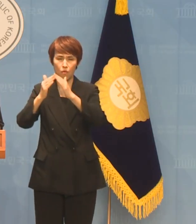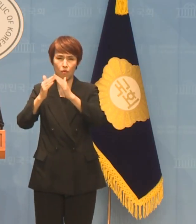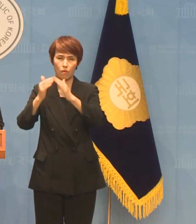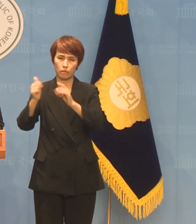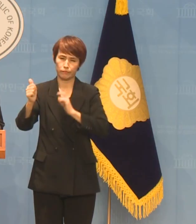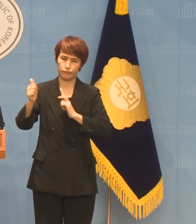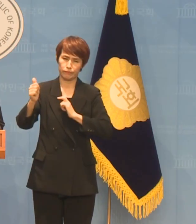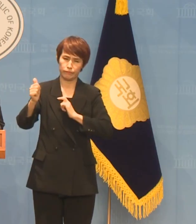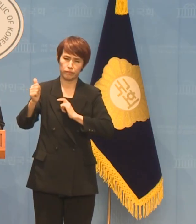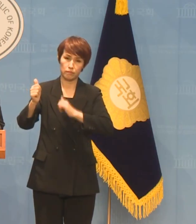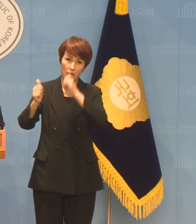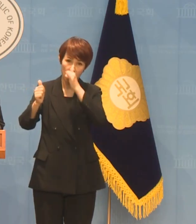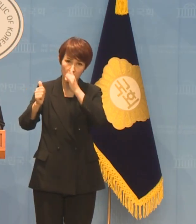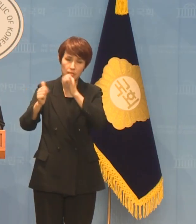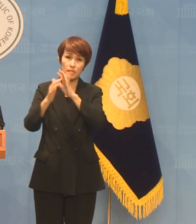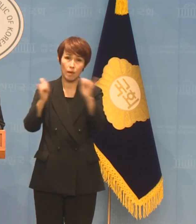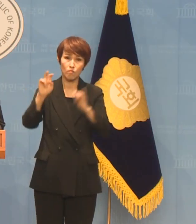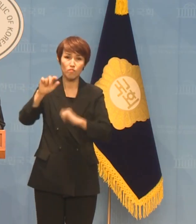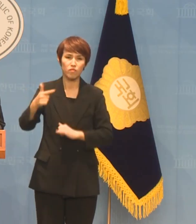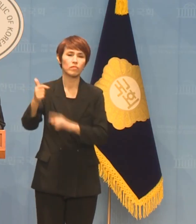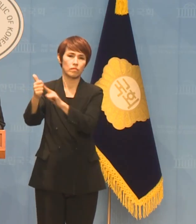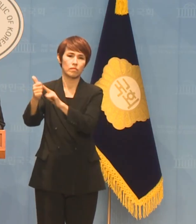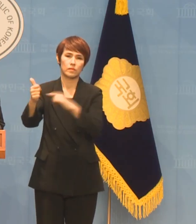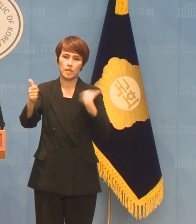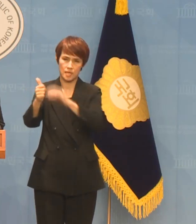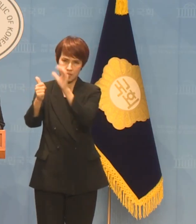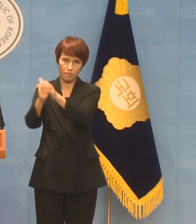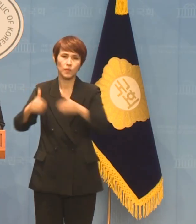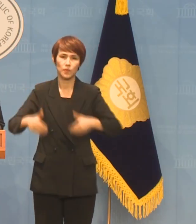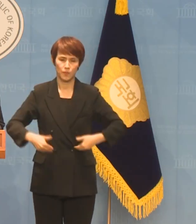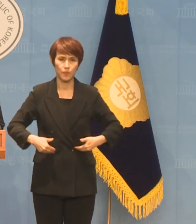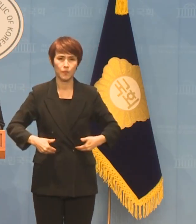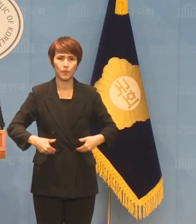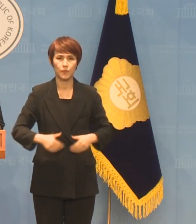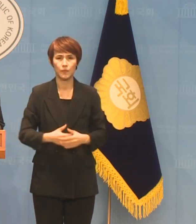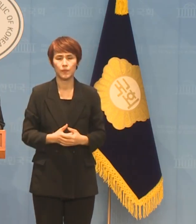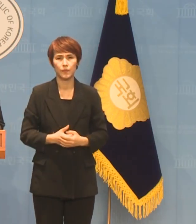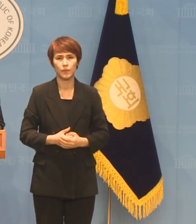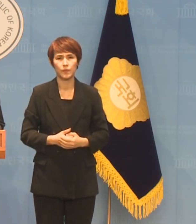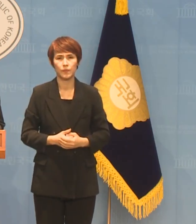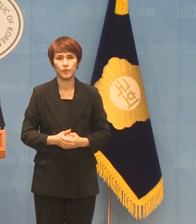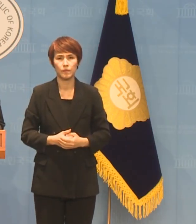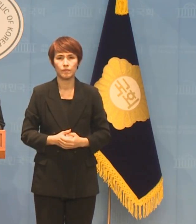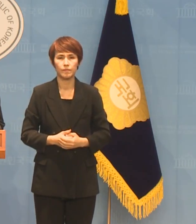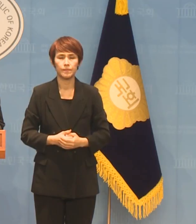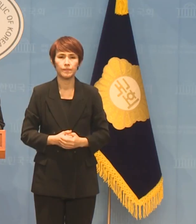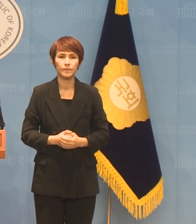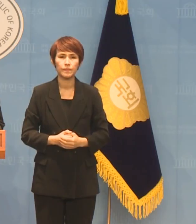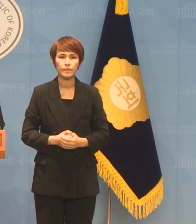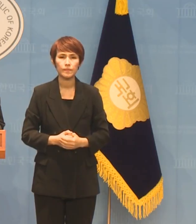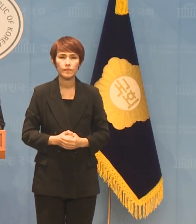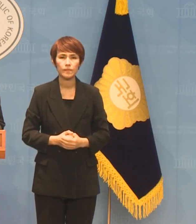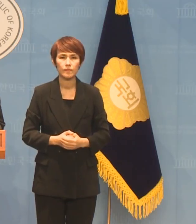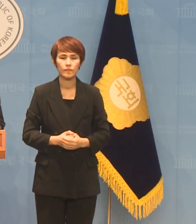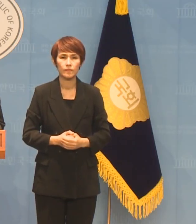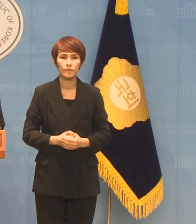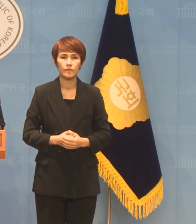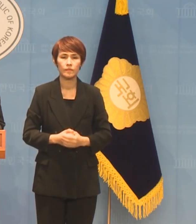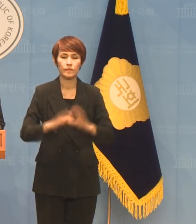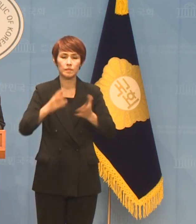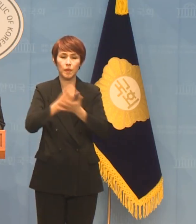장본인으로 반드시 책임을 져야 한다는 시각에서 자유로울 수 없습니다.